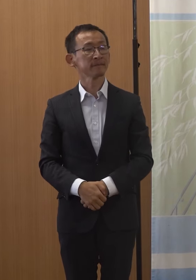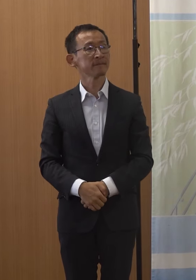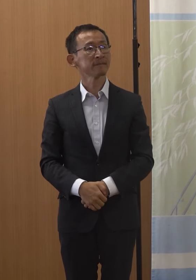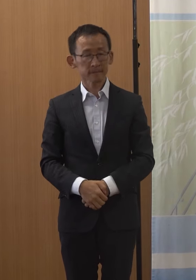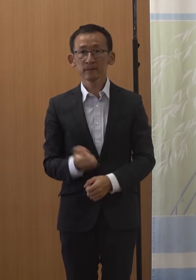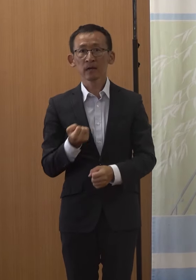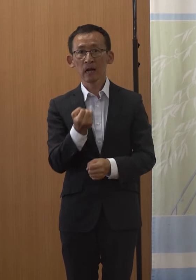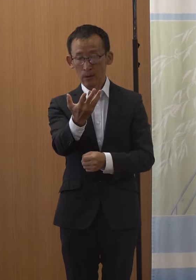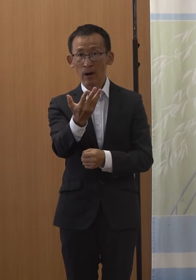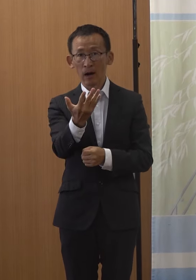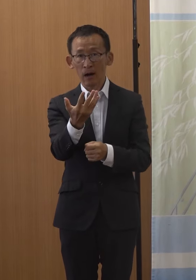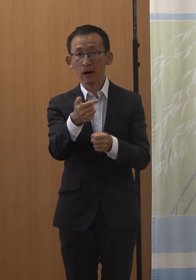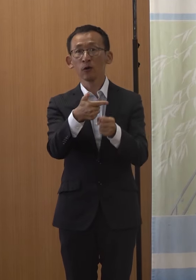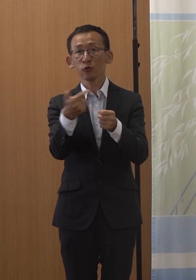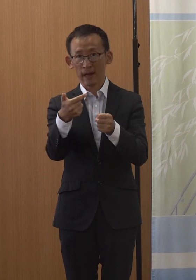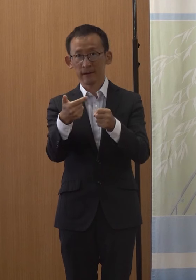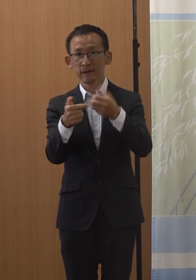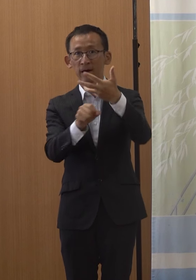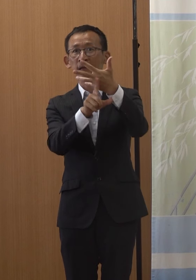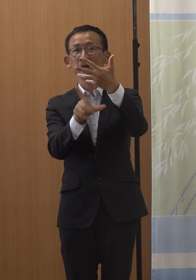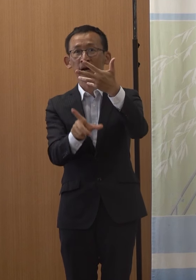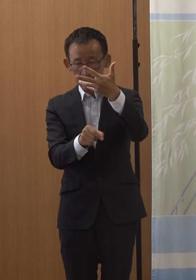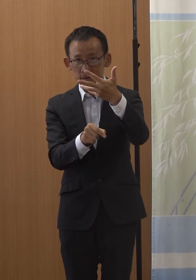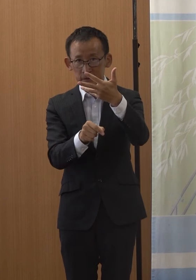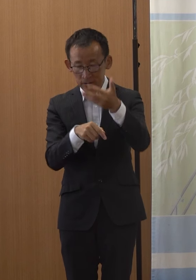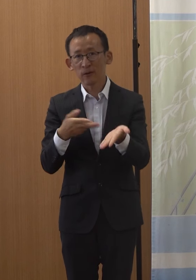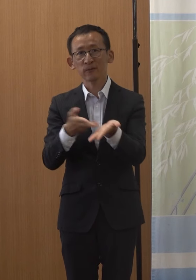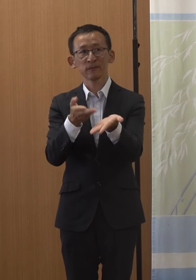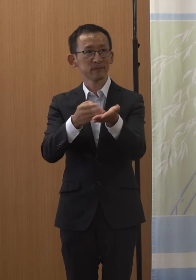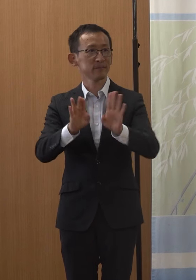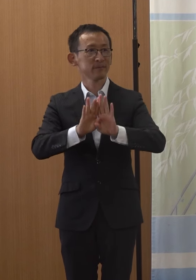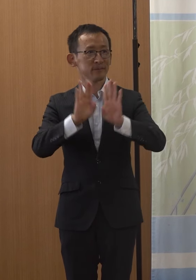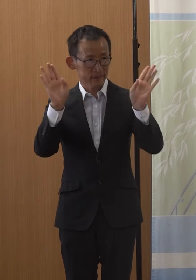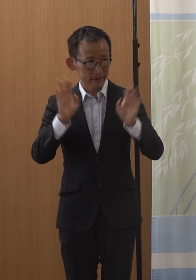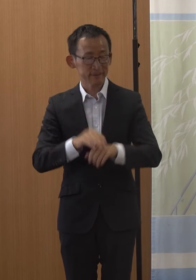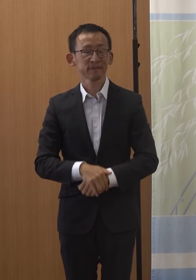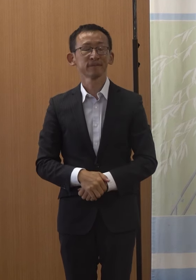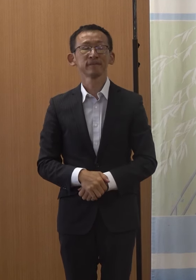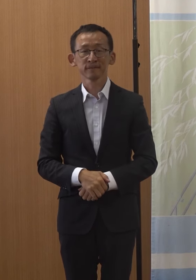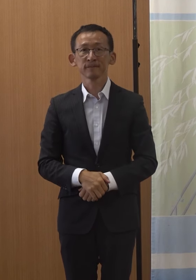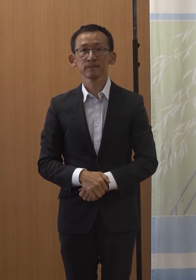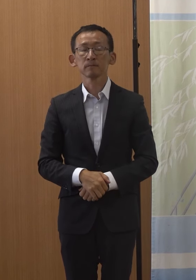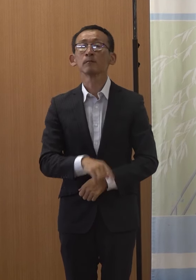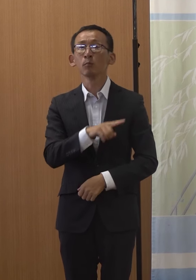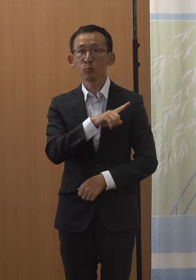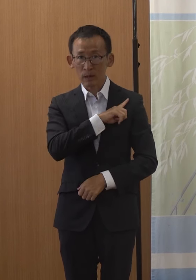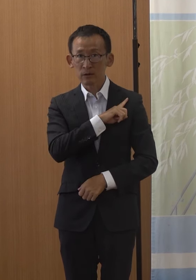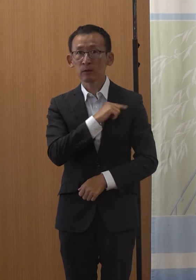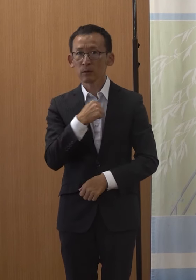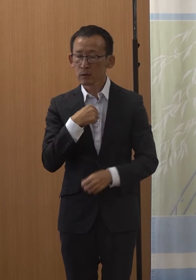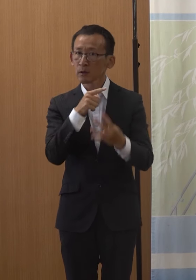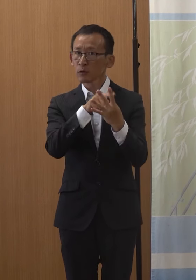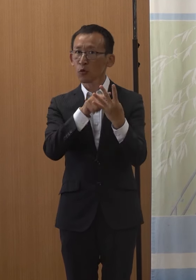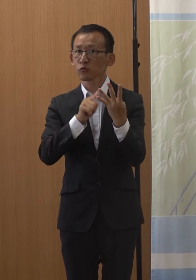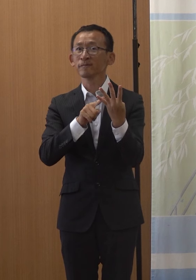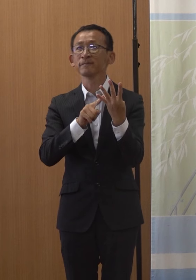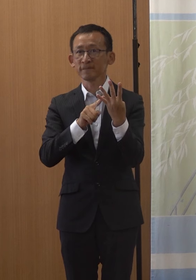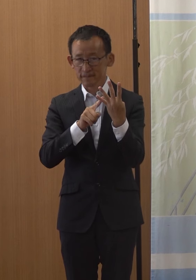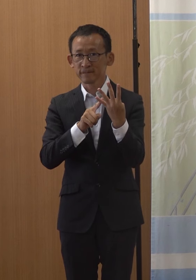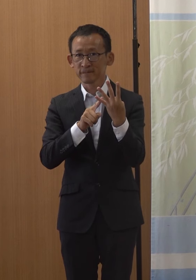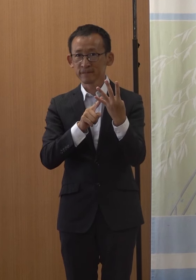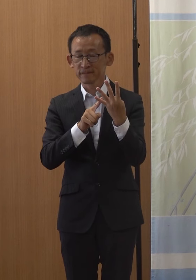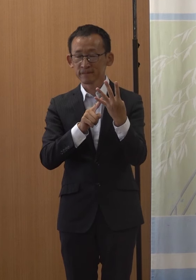令和6年8月の市長定例会見を始めさせていただきます。冒頭私からは4点ほど、